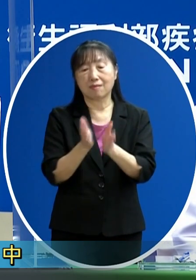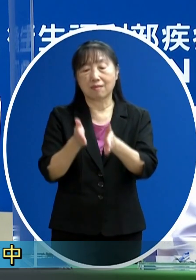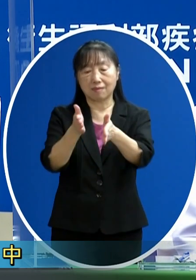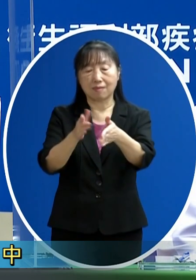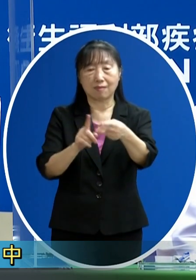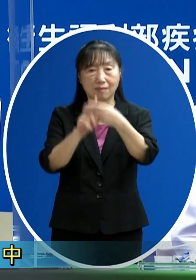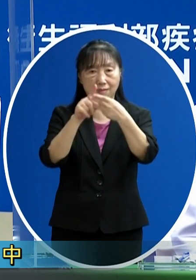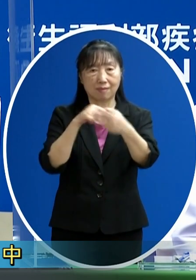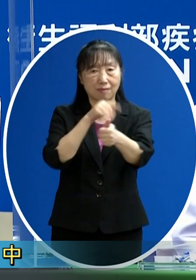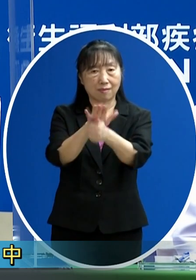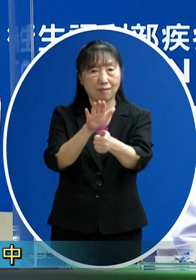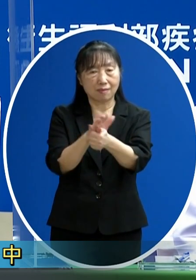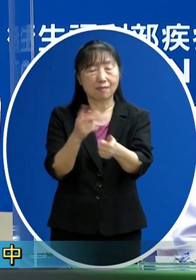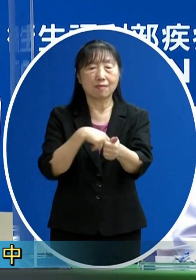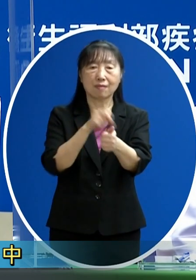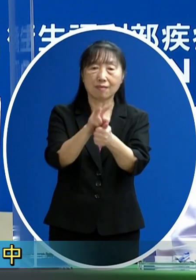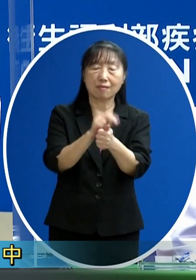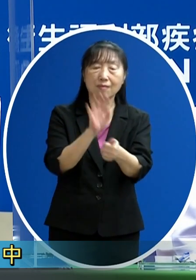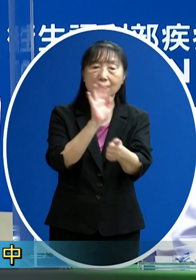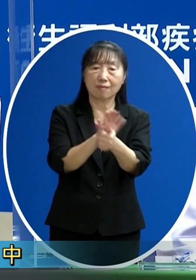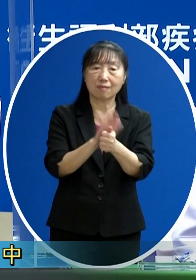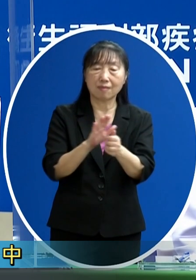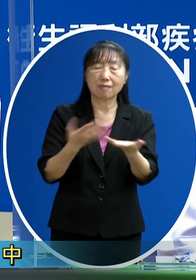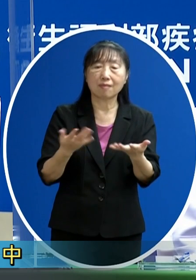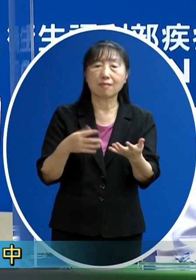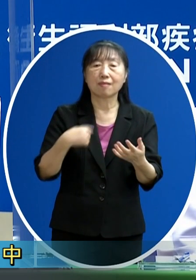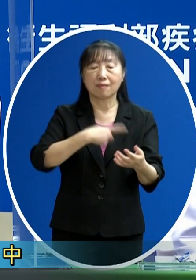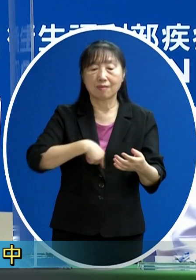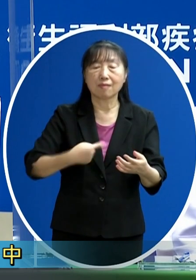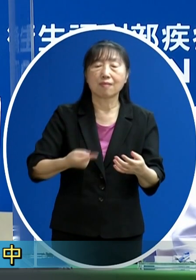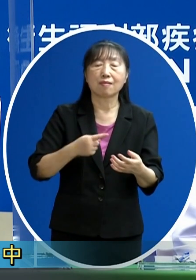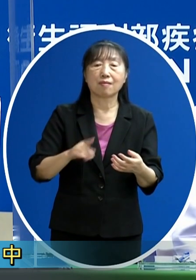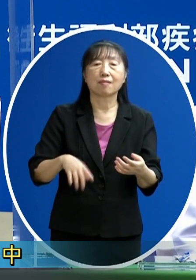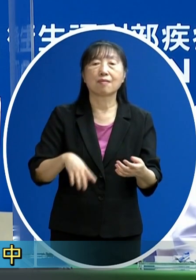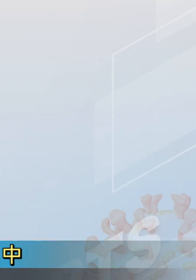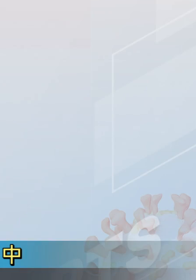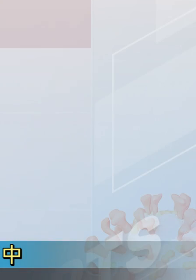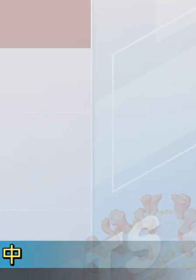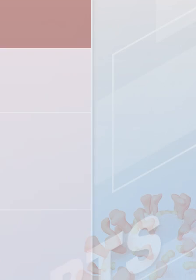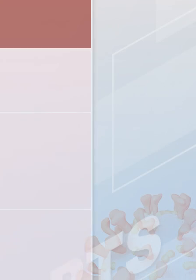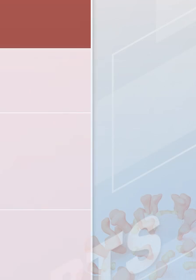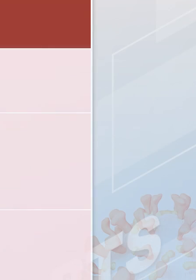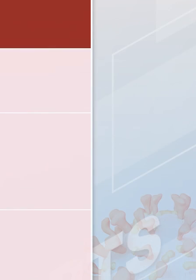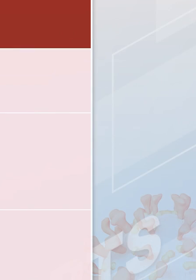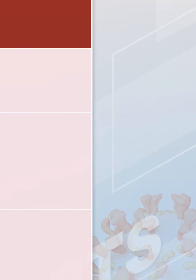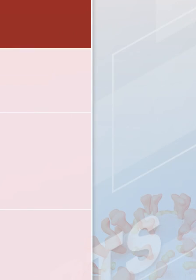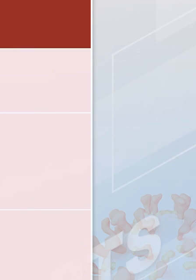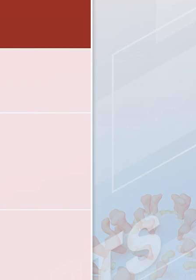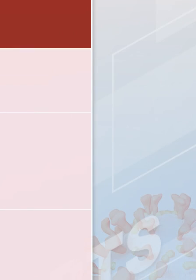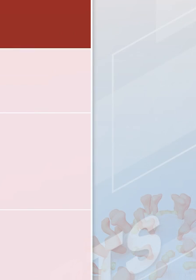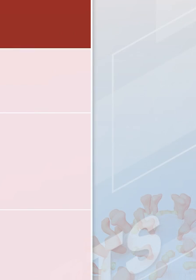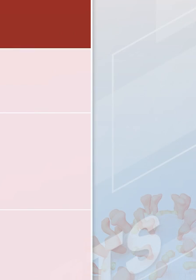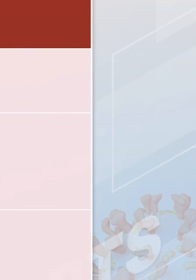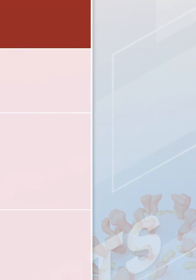以他需要喂食、翻身、更衣、身体清洁很多的一些照顾。 今年累计感染人口超过